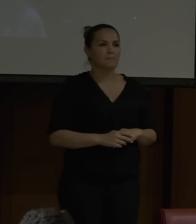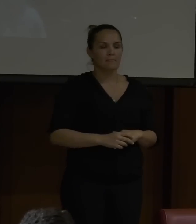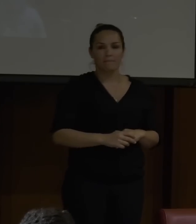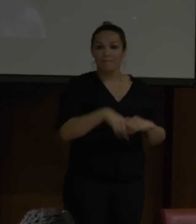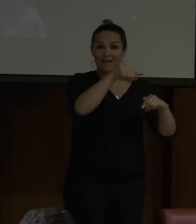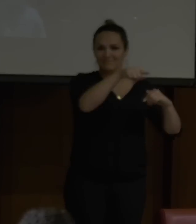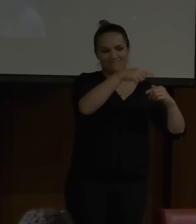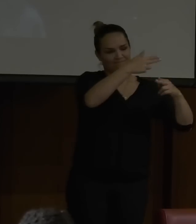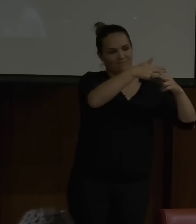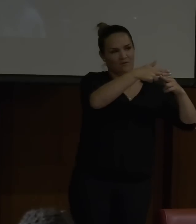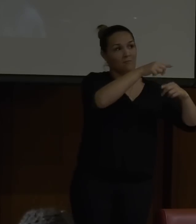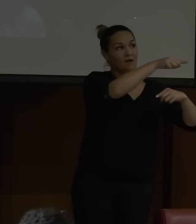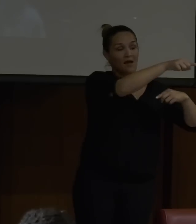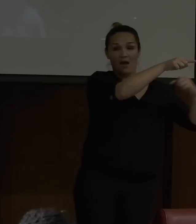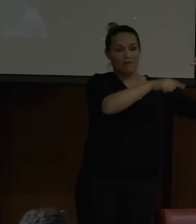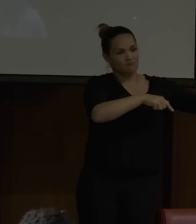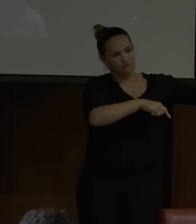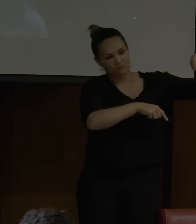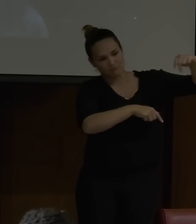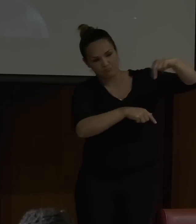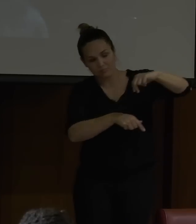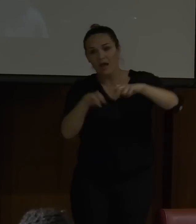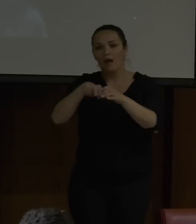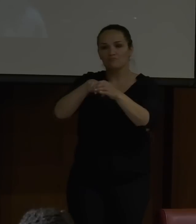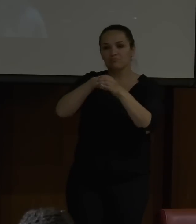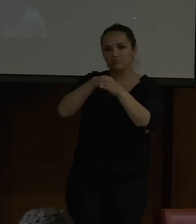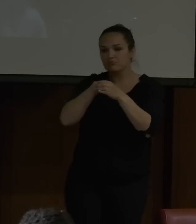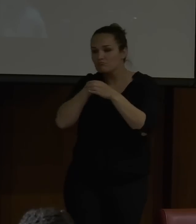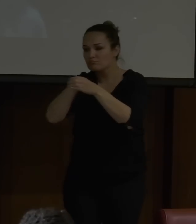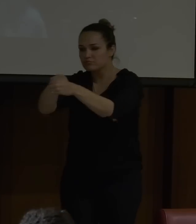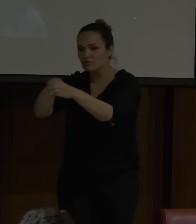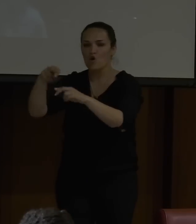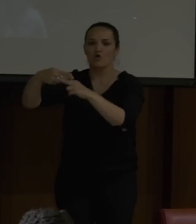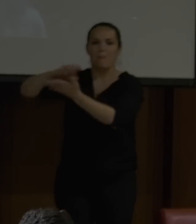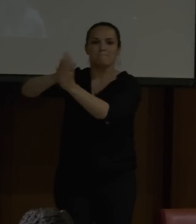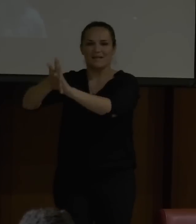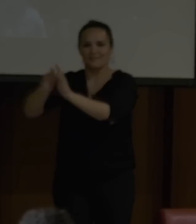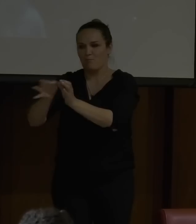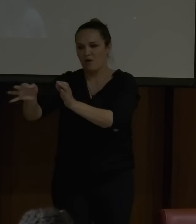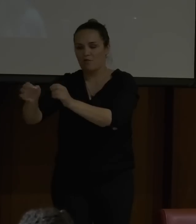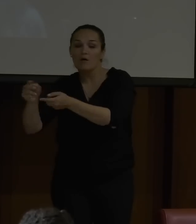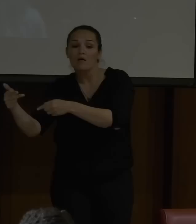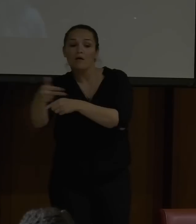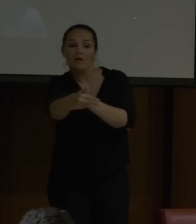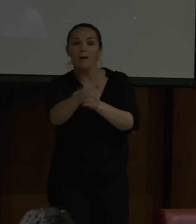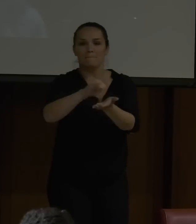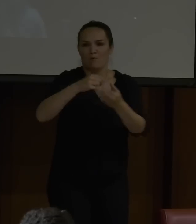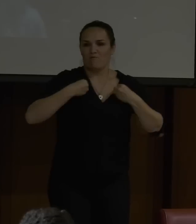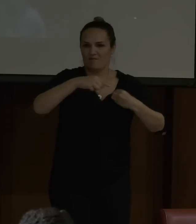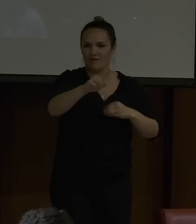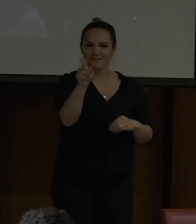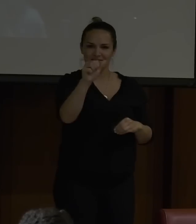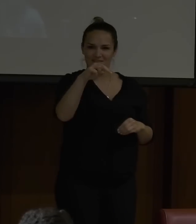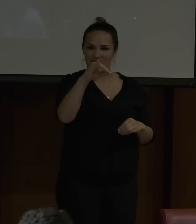para coger el carrito que lo llevaba hacia La Paz y luego de La Paz a San Diego, hizo una canción, se encontró con una señora que también estaba